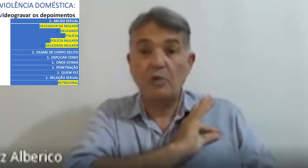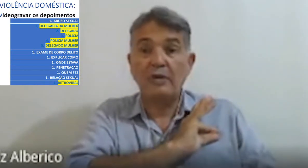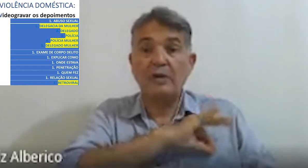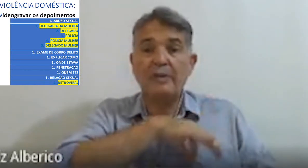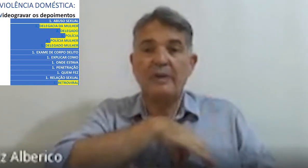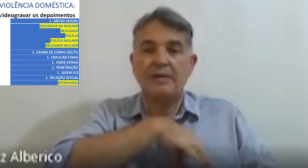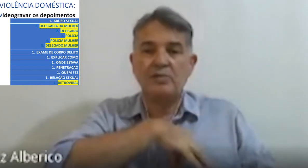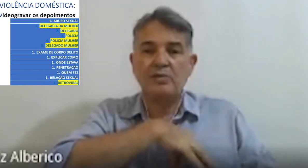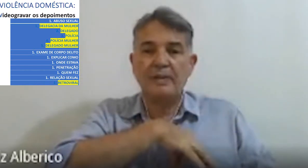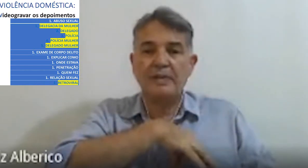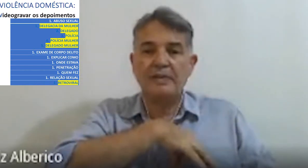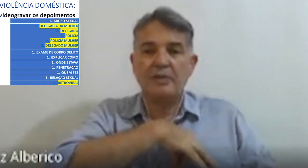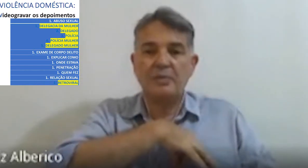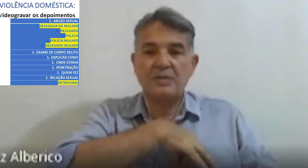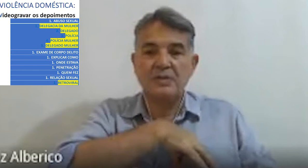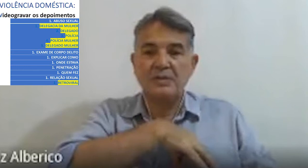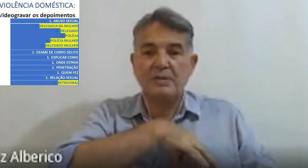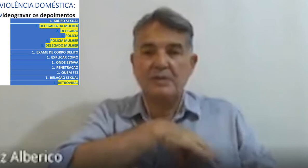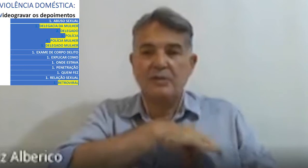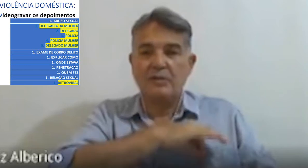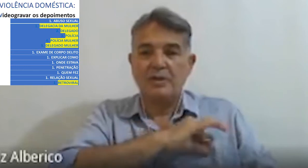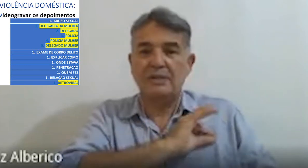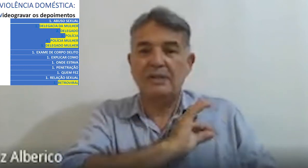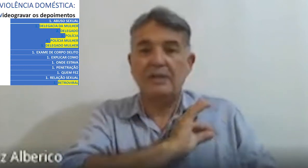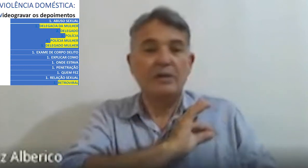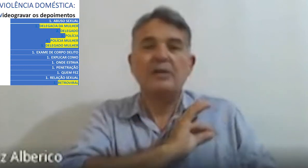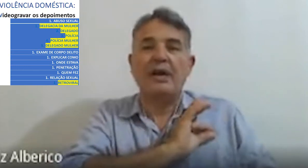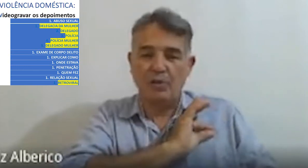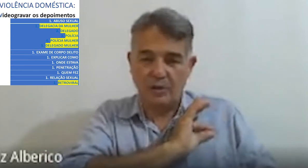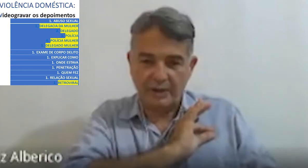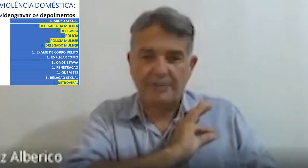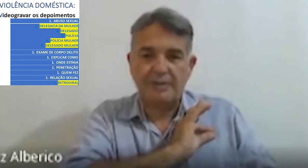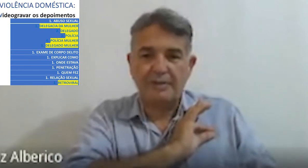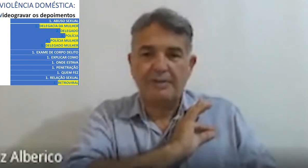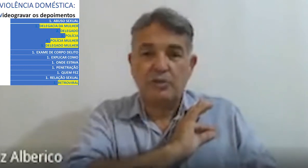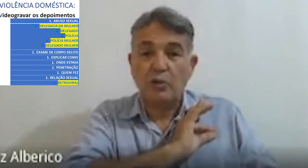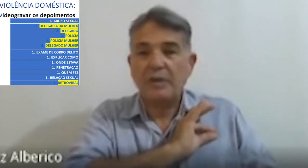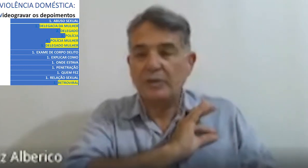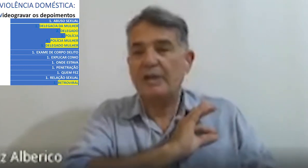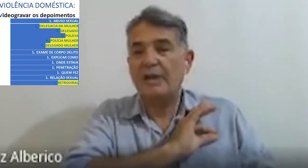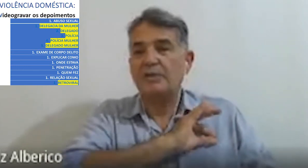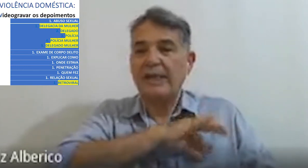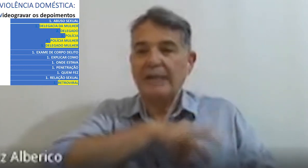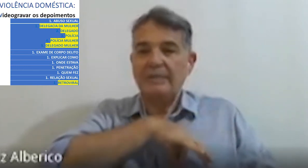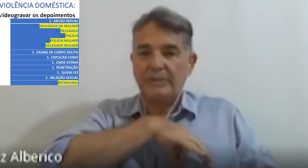não é para baixo, Patrícia Lopes. Coloca não, não, agora. Tomem cuidado, nada para